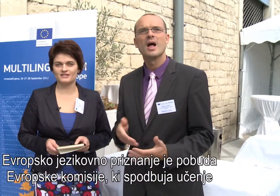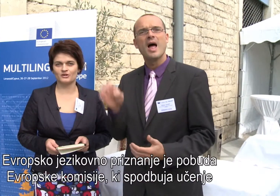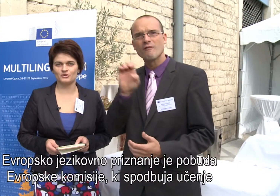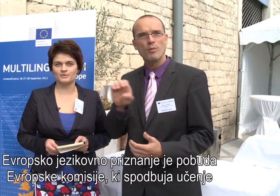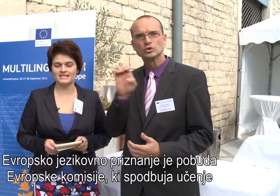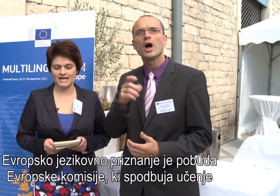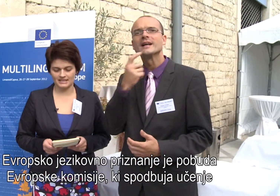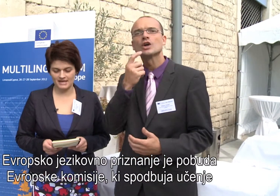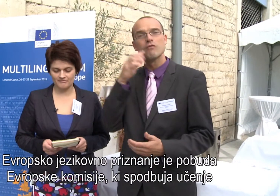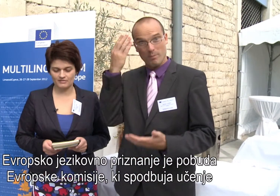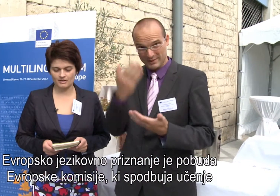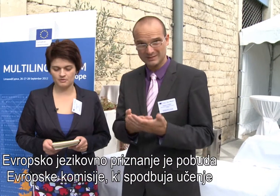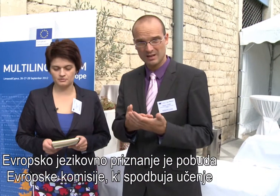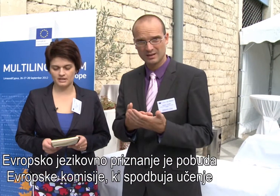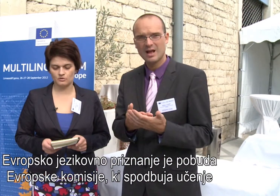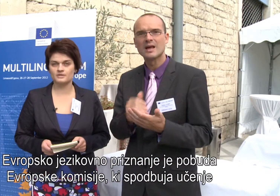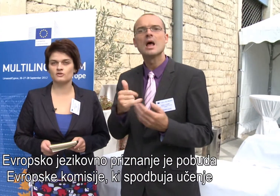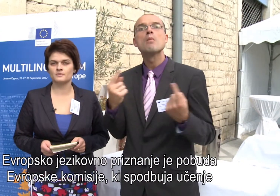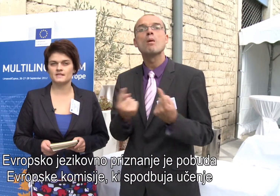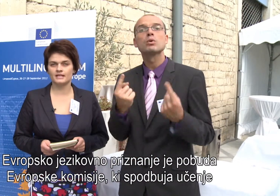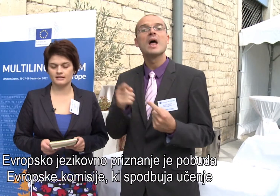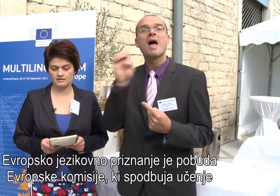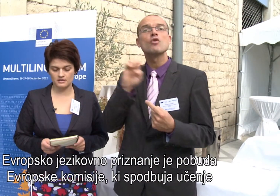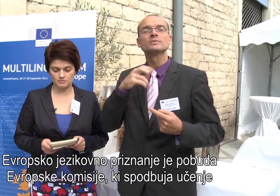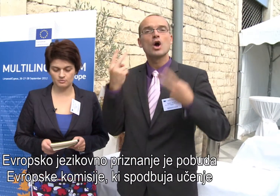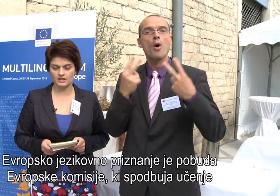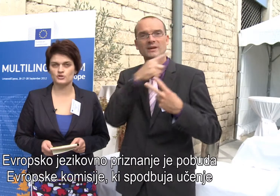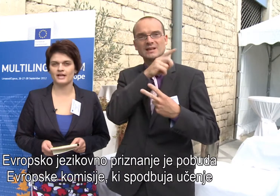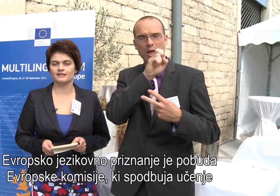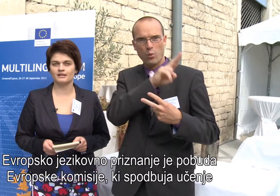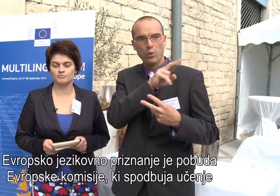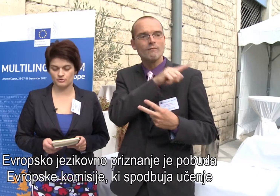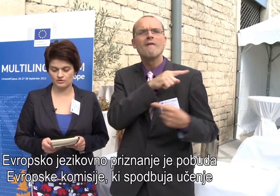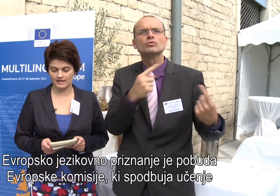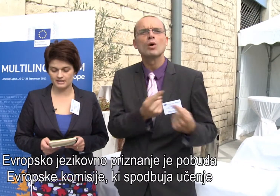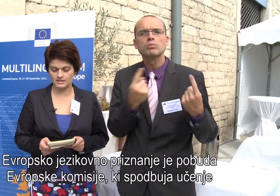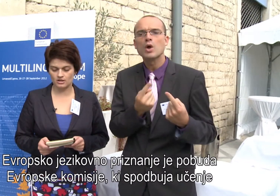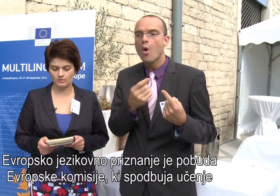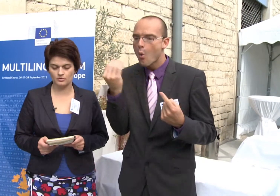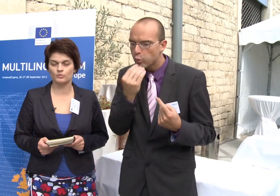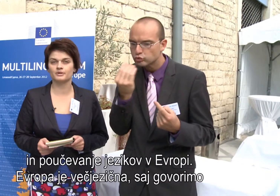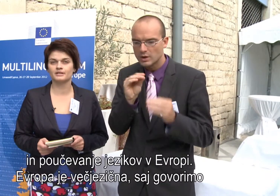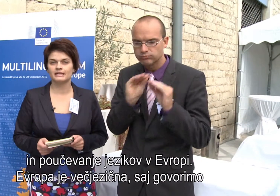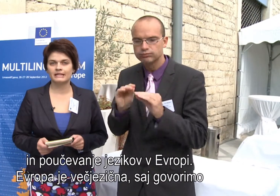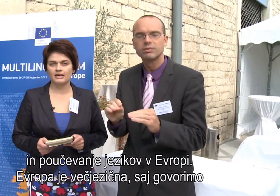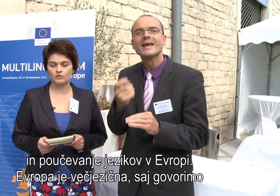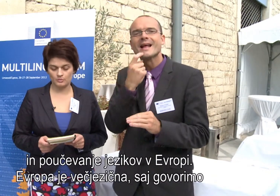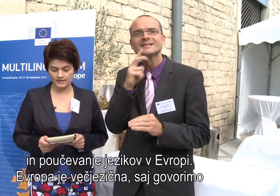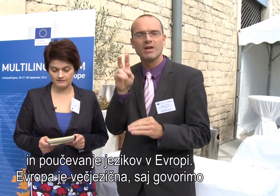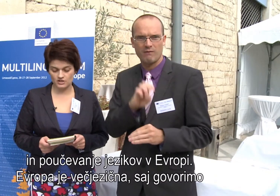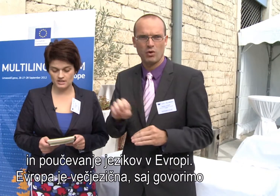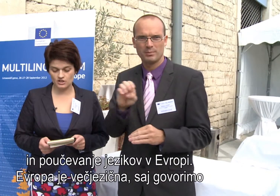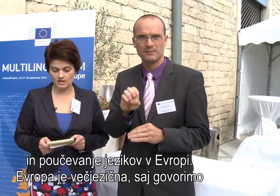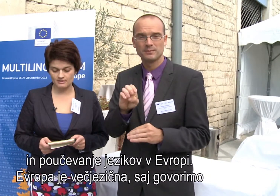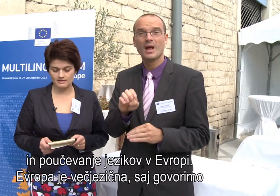Evropsko jezikovno priznanje je pobuda Evropske komisije, ki spodbuja učenje in poučevanje jezikov v Evropi. Evropa